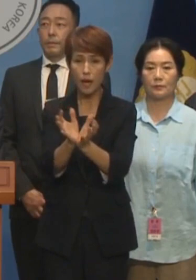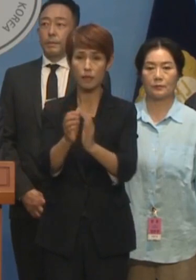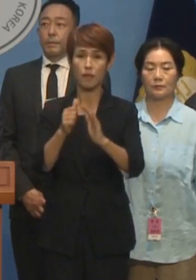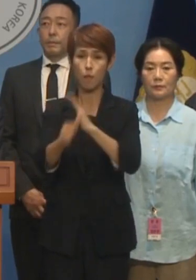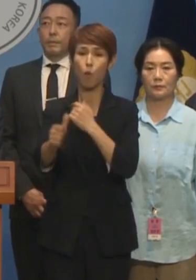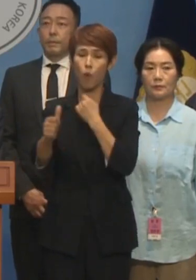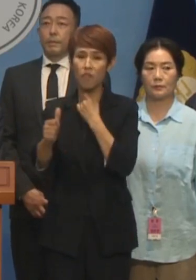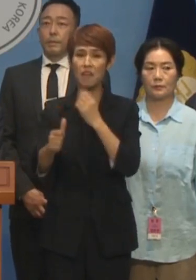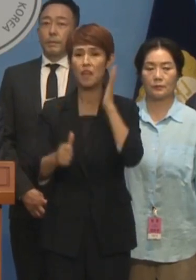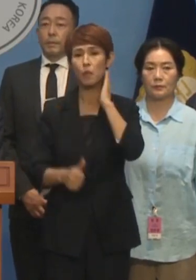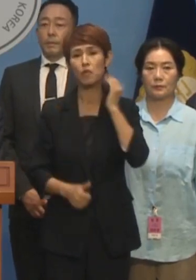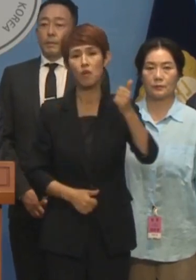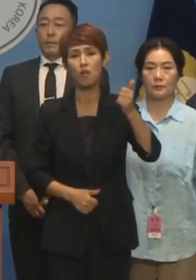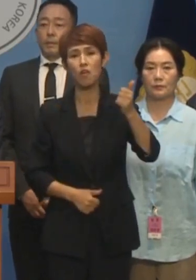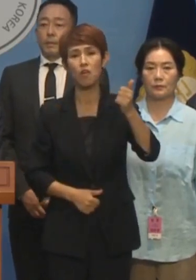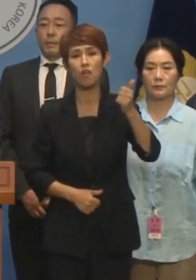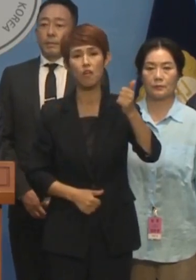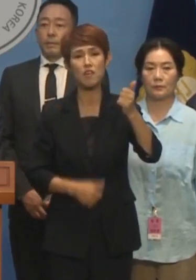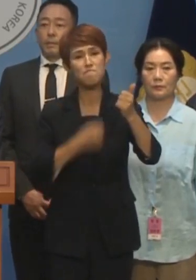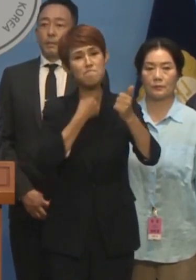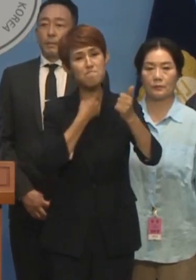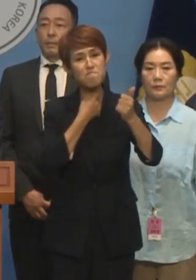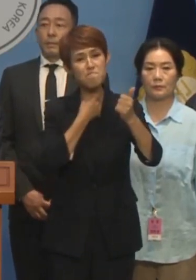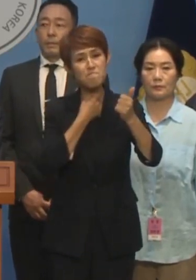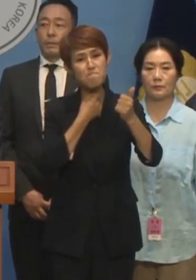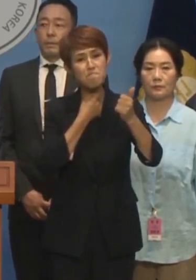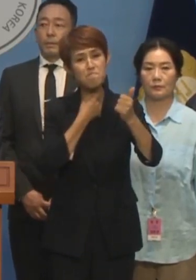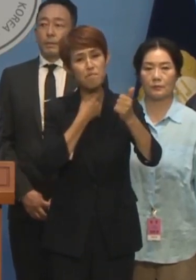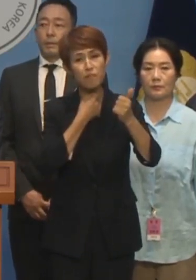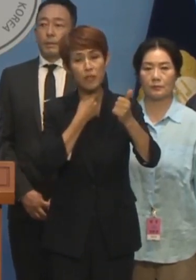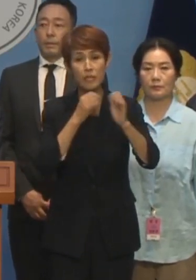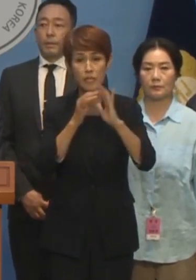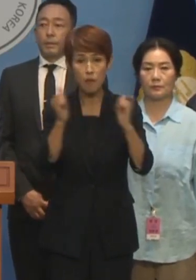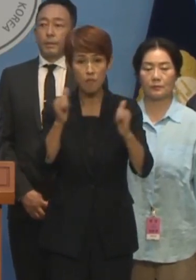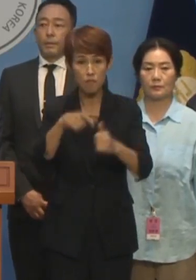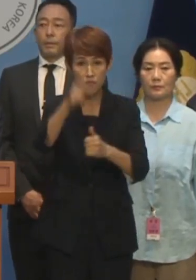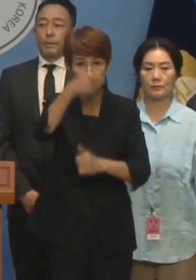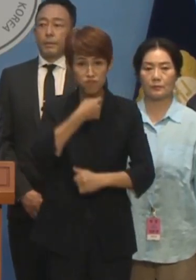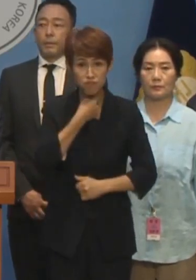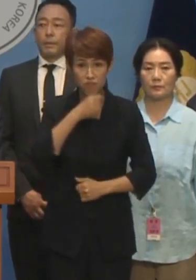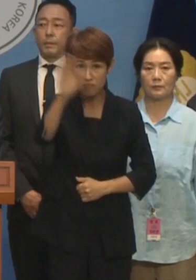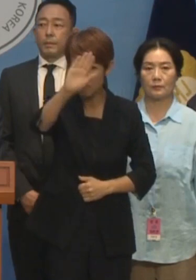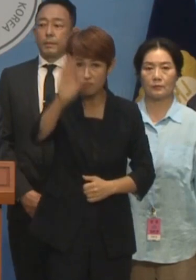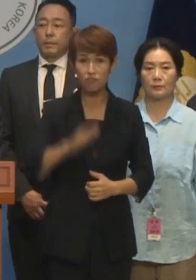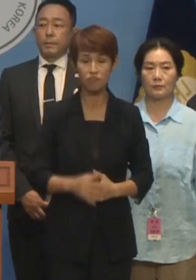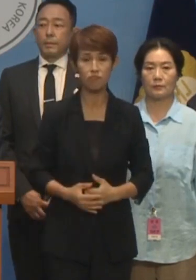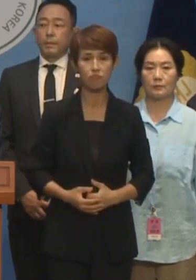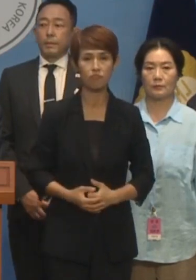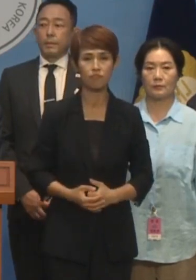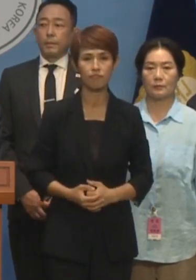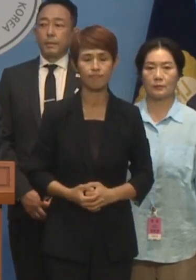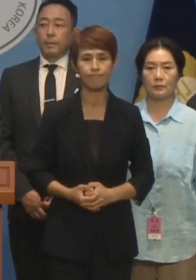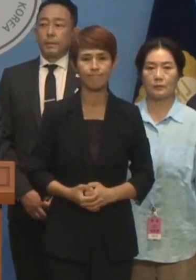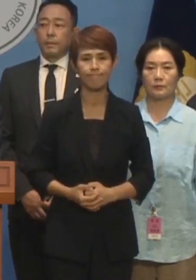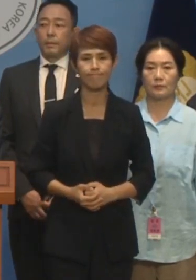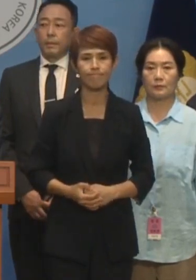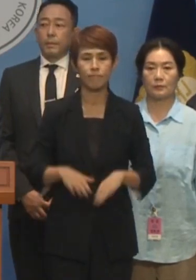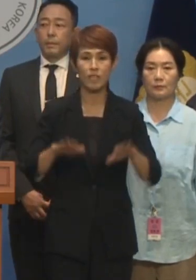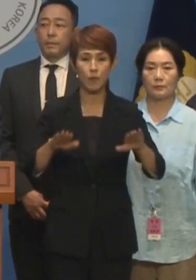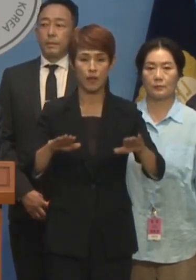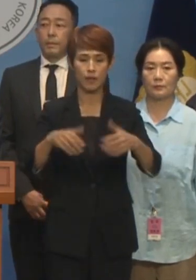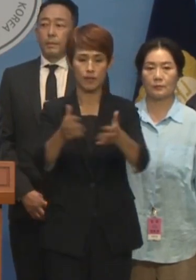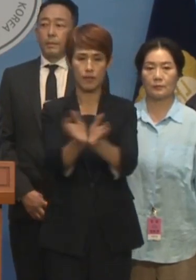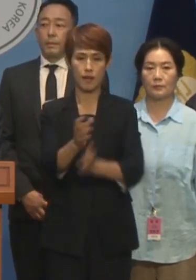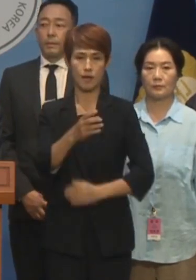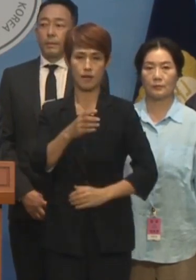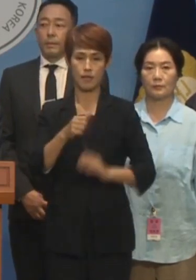대권에 도취되어 당대표를 발판 삼으려는 자를 원하는 것이 아닙니다. 이번 당대표